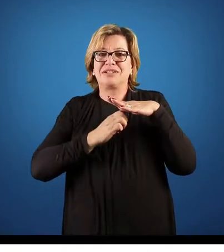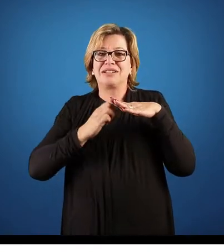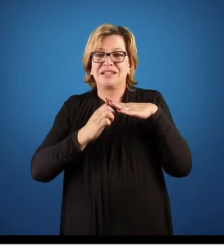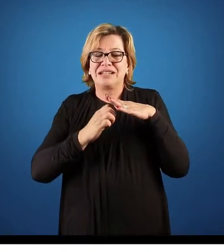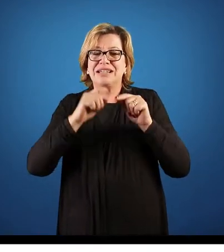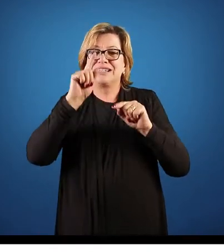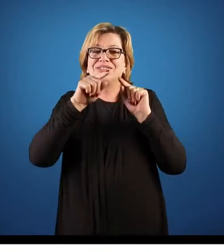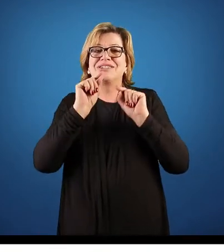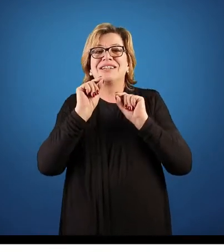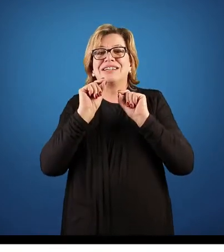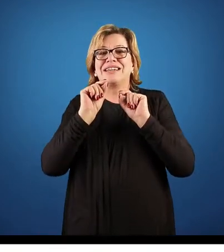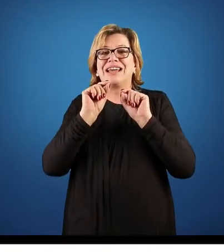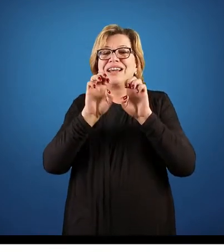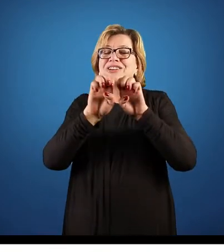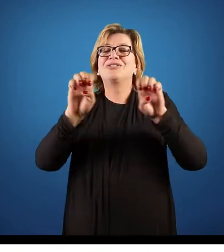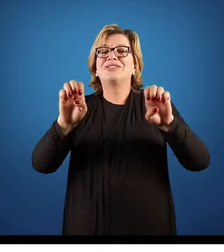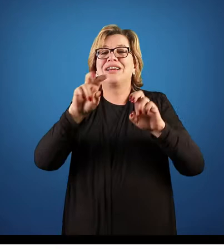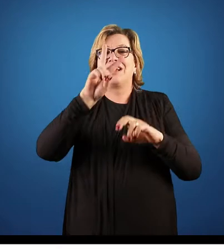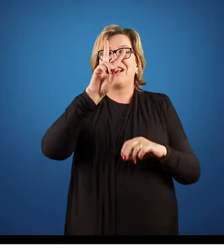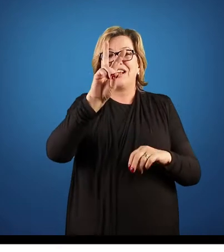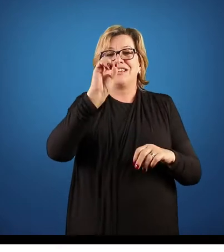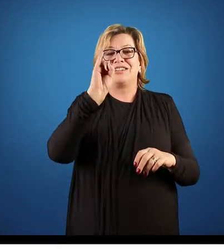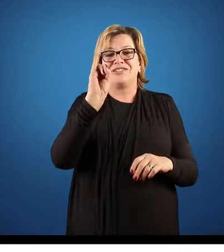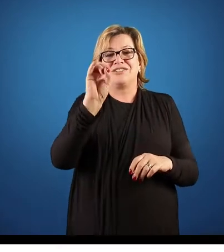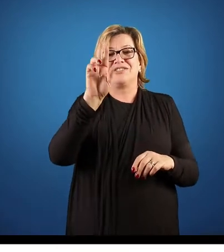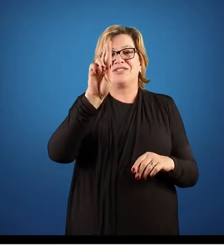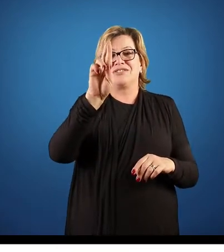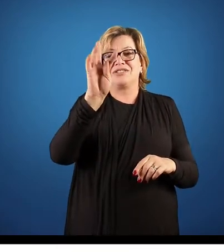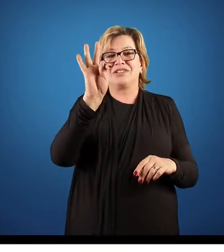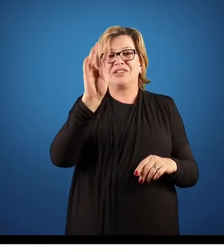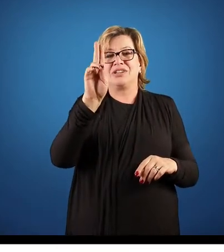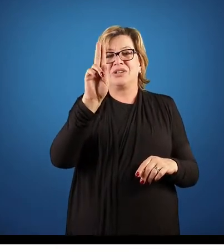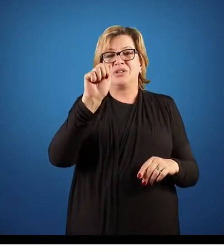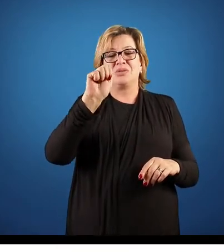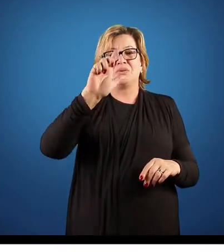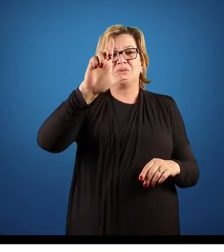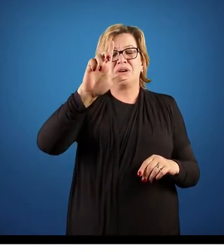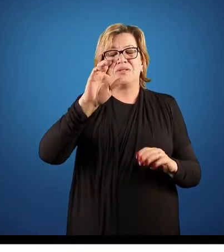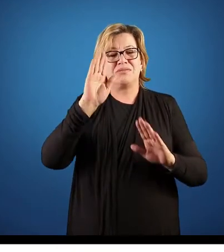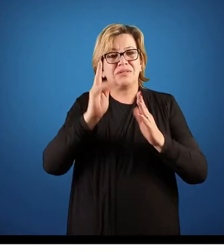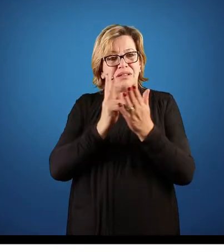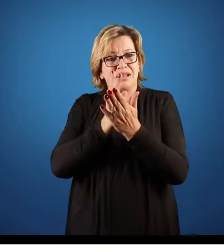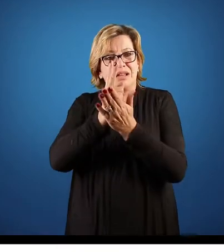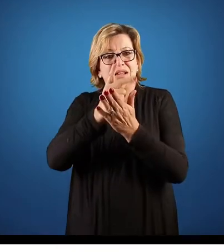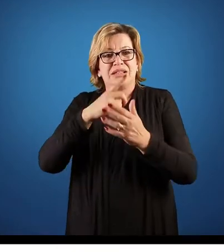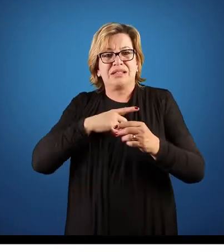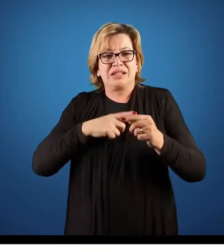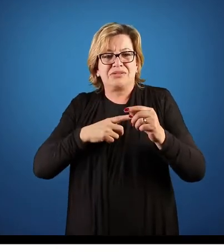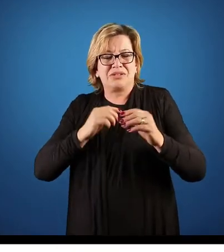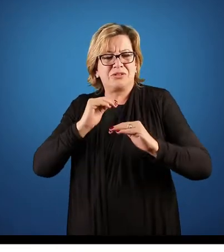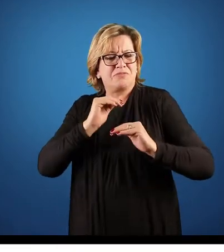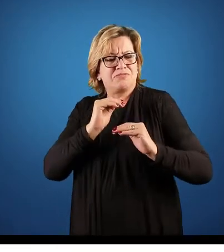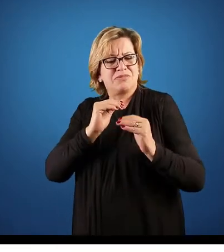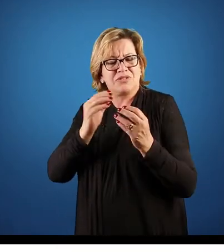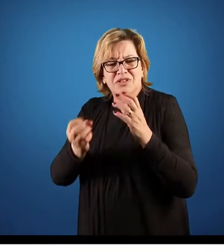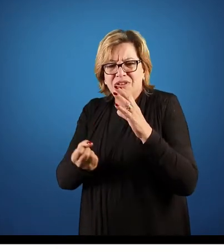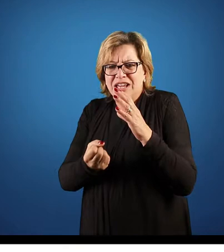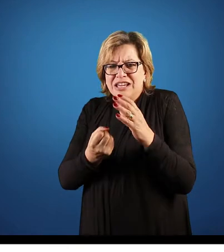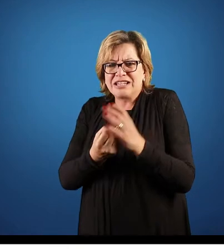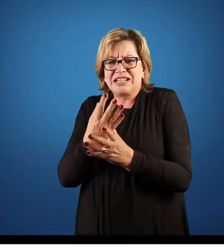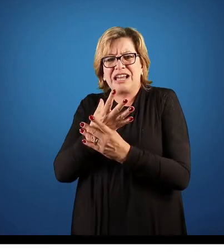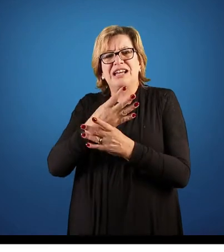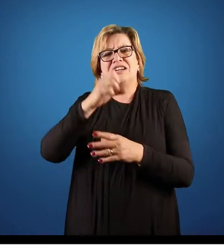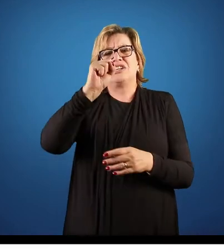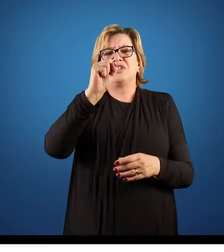virtuais e se trabalha muito na parte né de desenvolvimento de produtos desenvolvimento de softwares né é